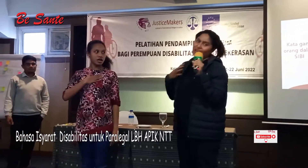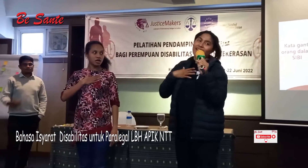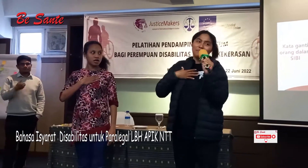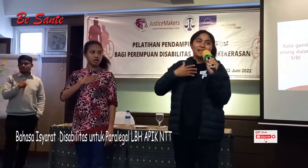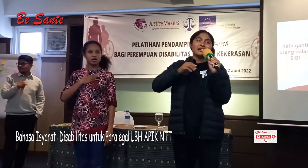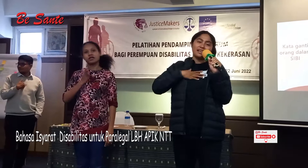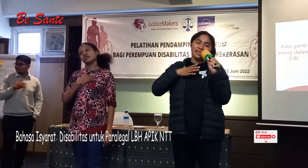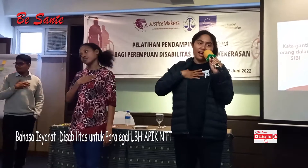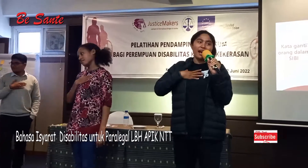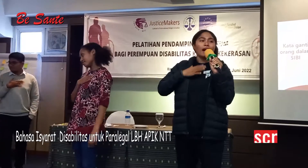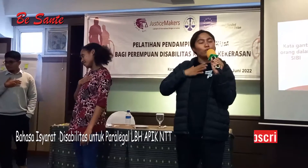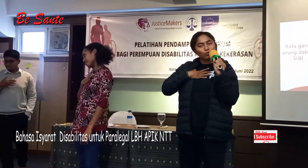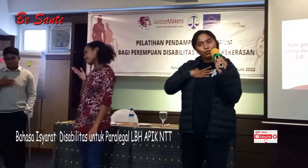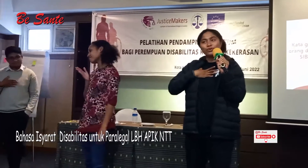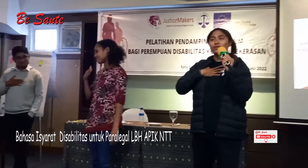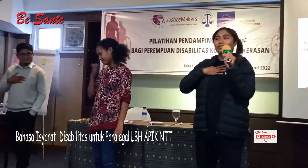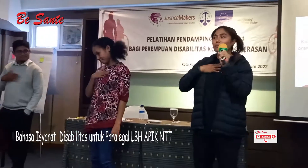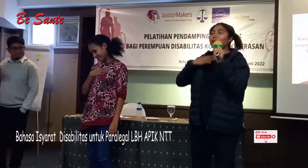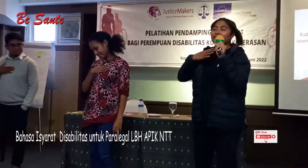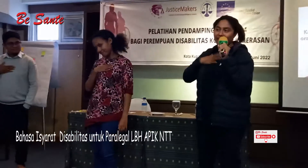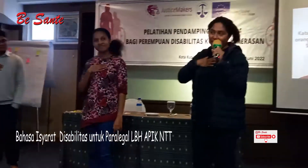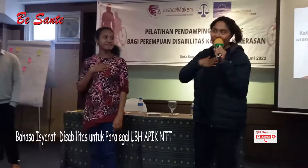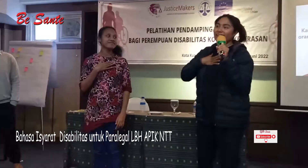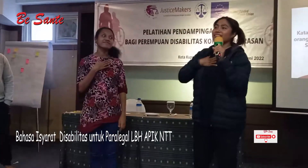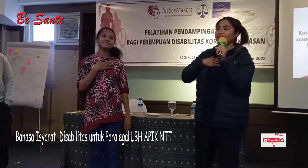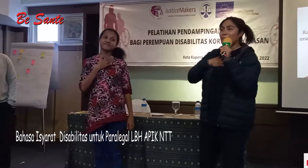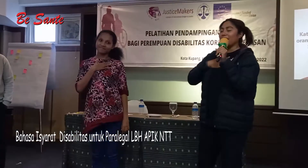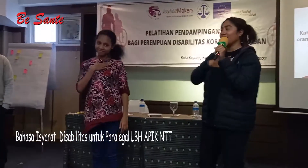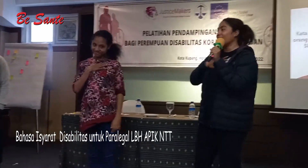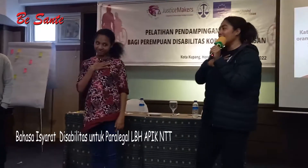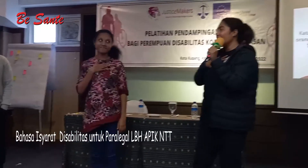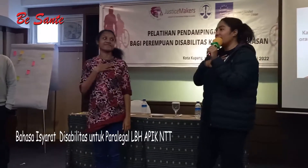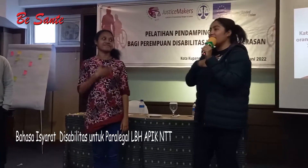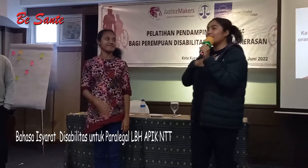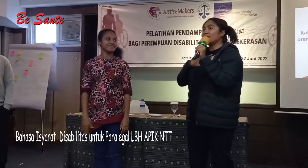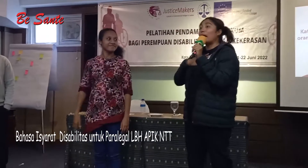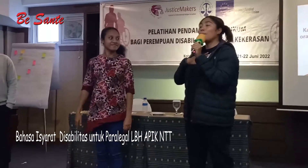Saya biasa. Ya, aku, Beta, sama kamu,